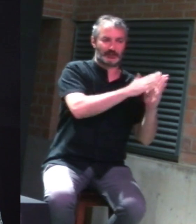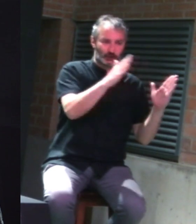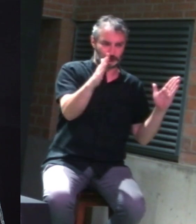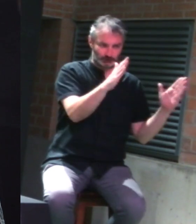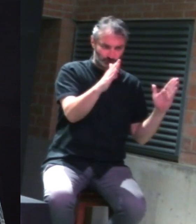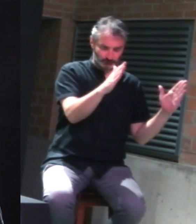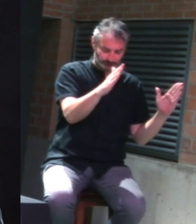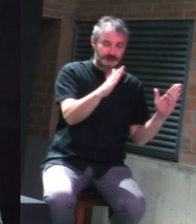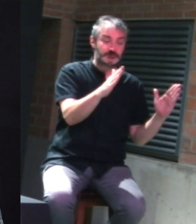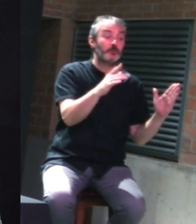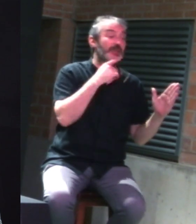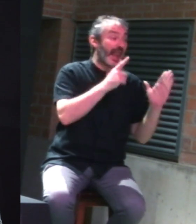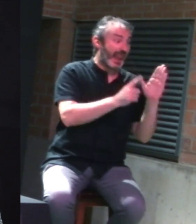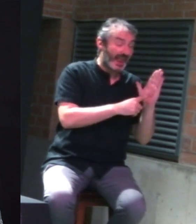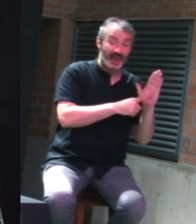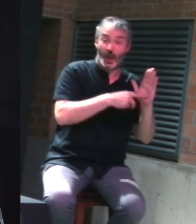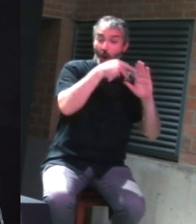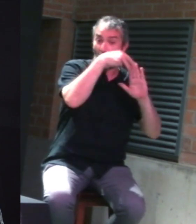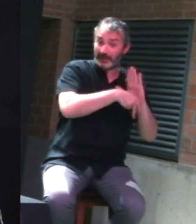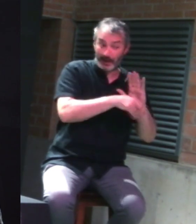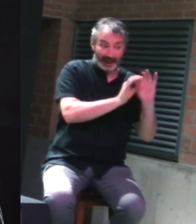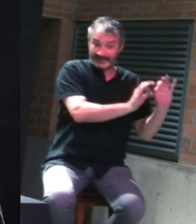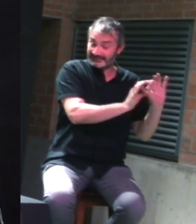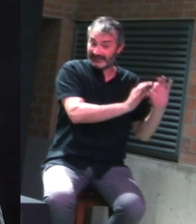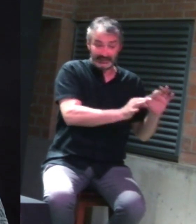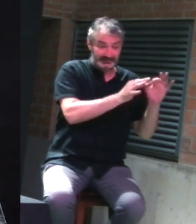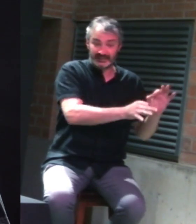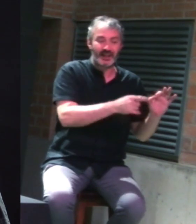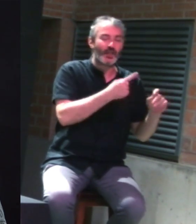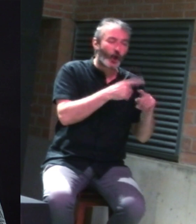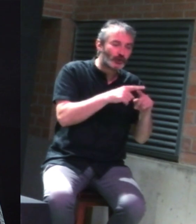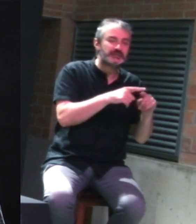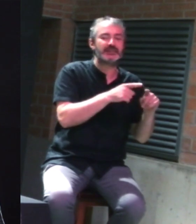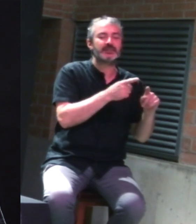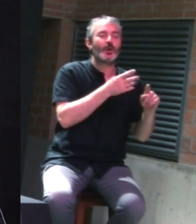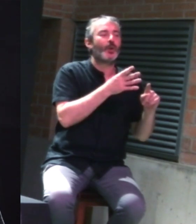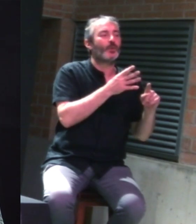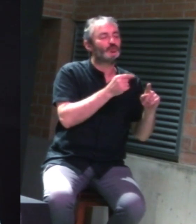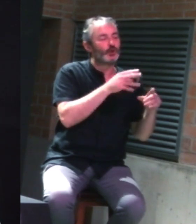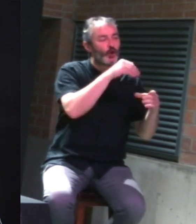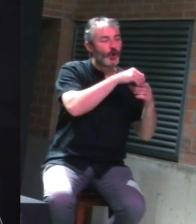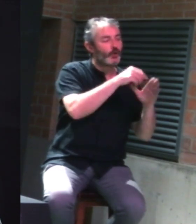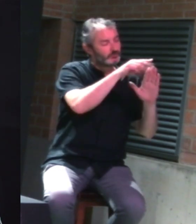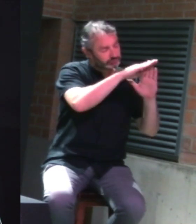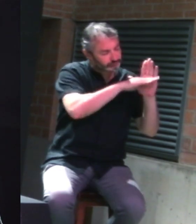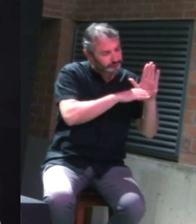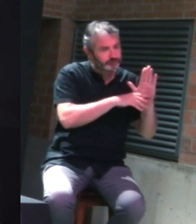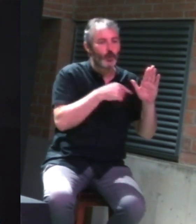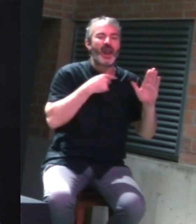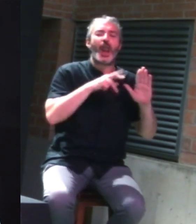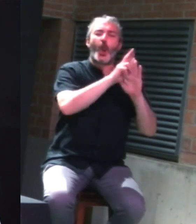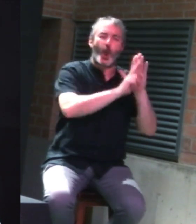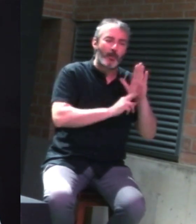tanto, y las normativas oficiales contaban con un conjunto de creencias, hábitos, valores,